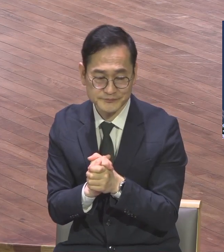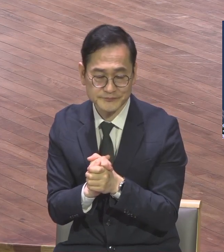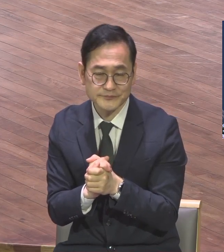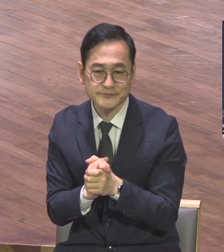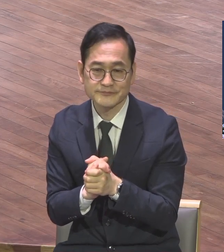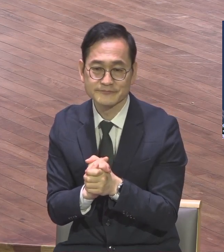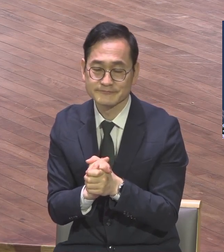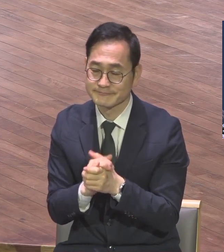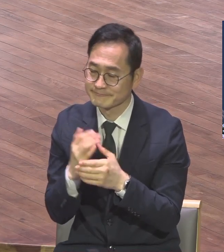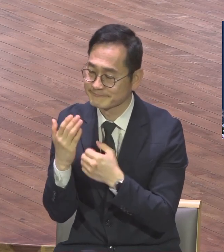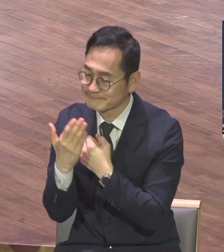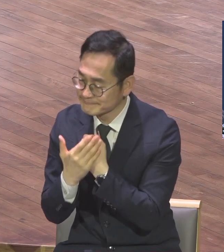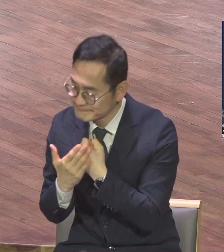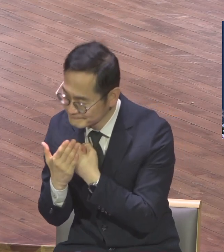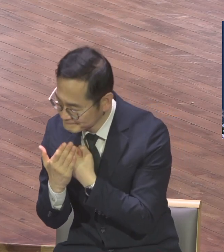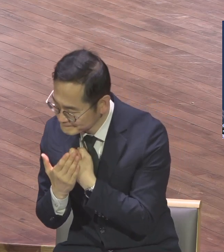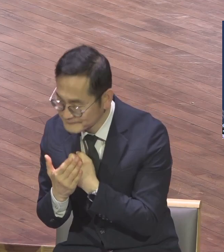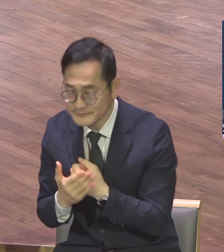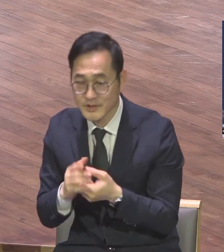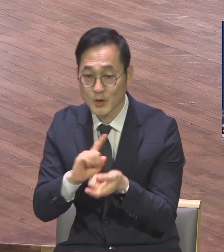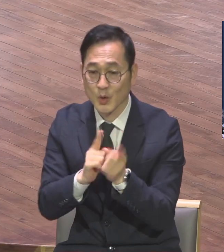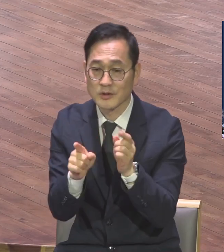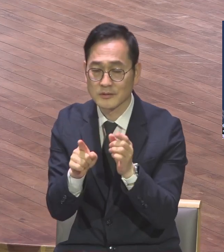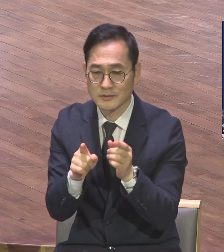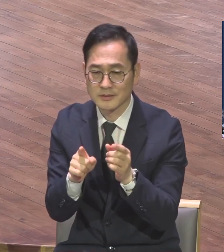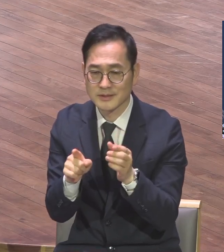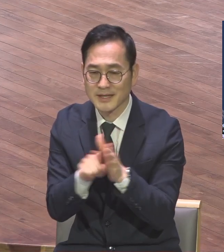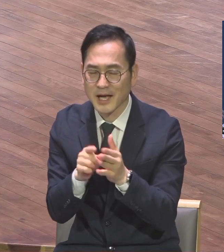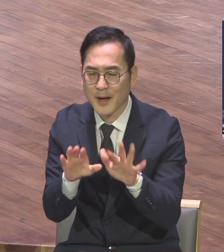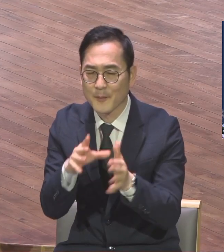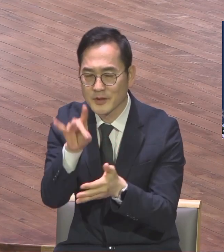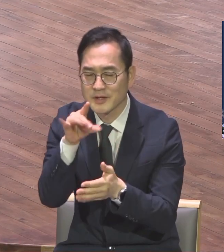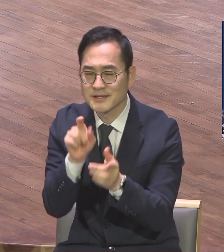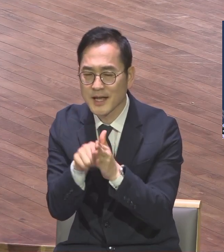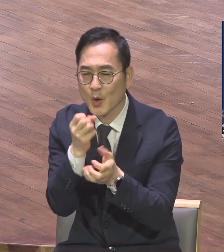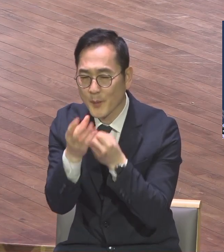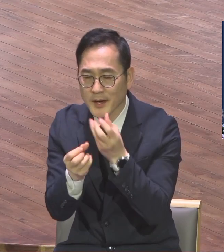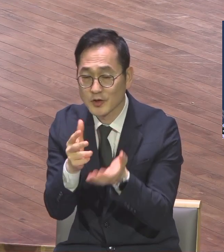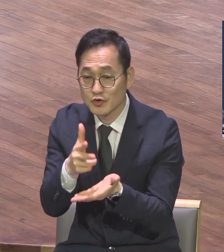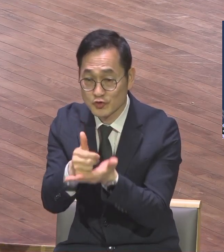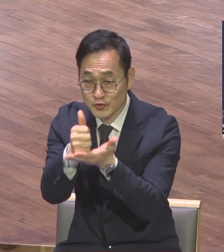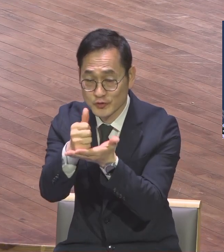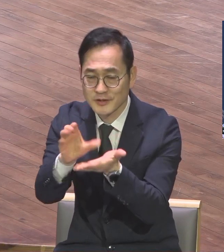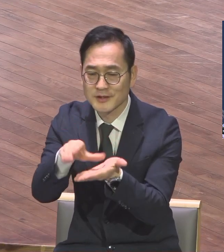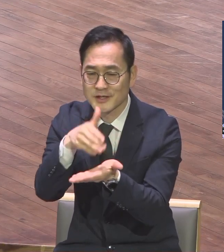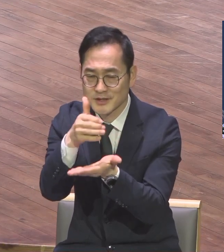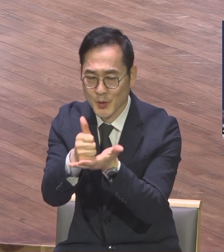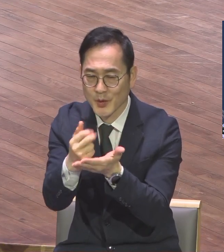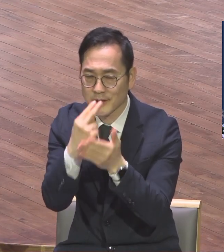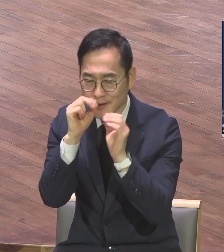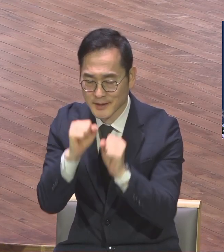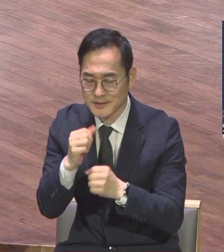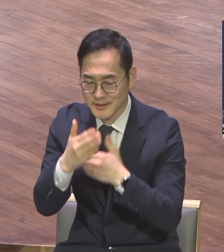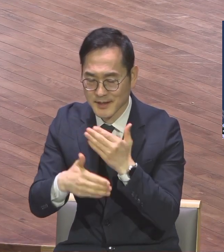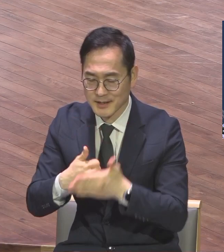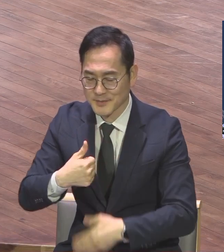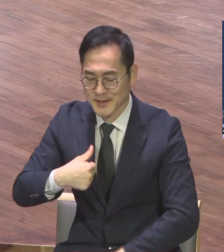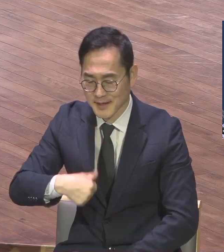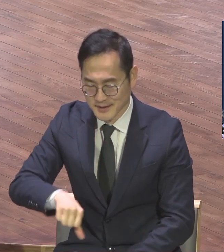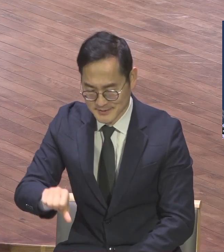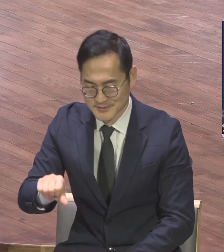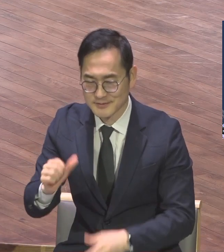찬양이었습니다. 우리 다 함께 신앙 고백 드리겠습니다. 주는 그리스도시요 살아계신 하나님의